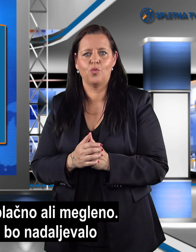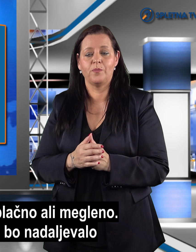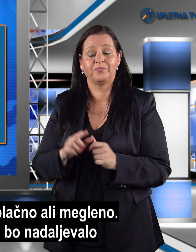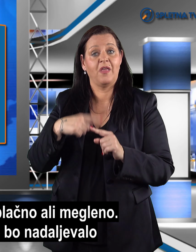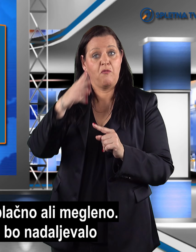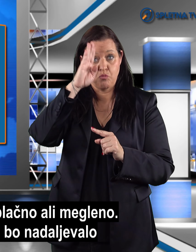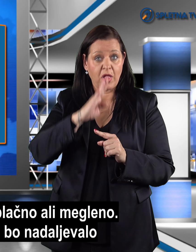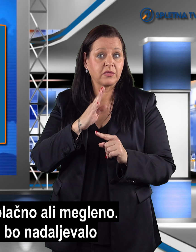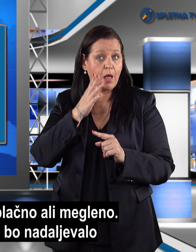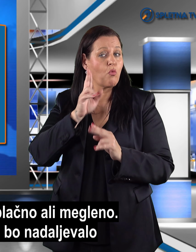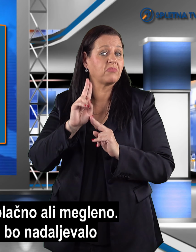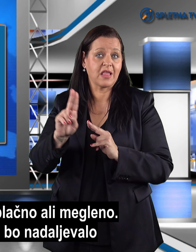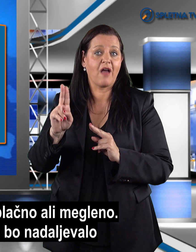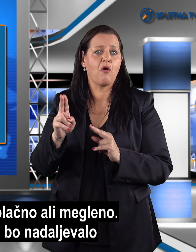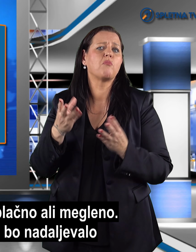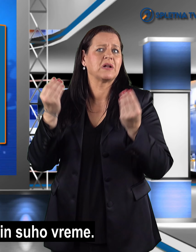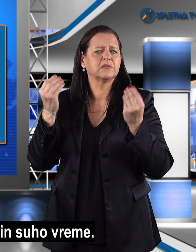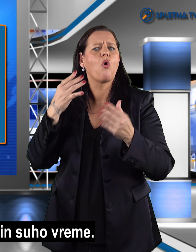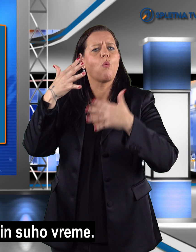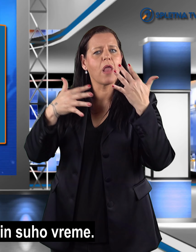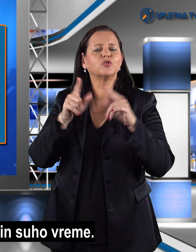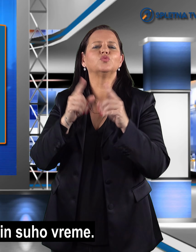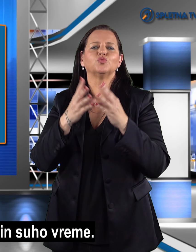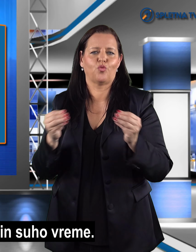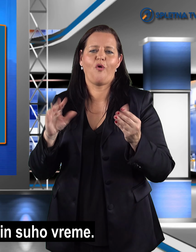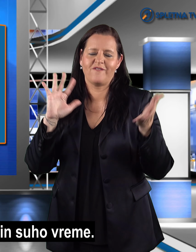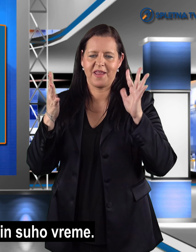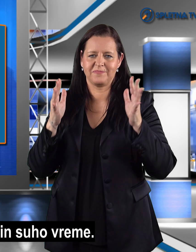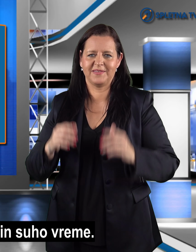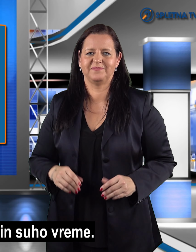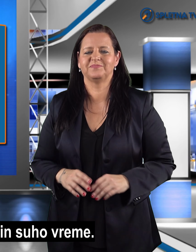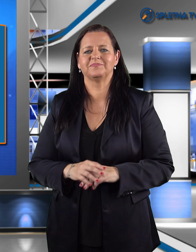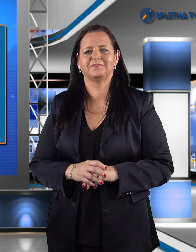V ponedeljek se bo nadaljevalo precej oblačno in suho vreme.